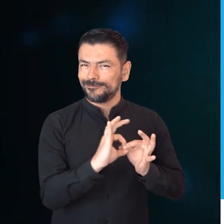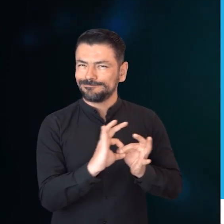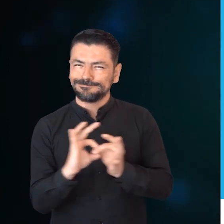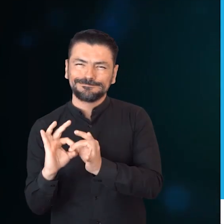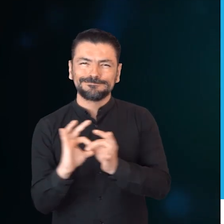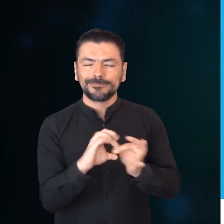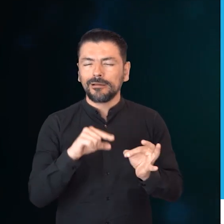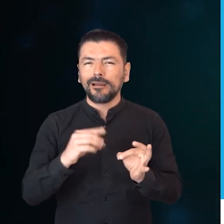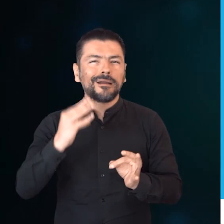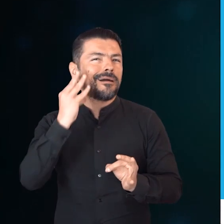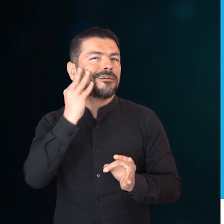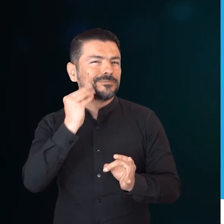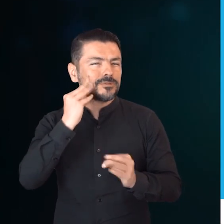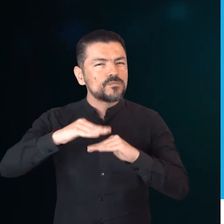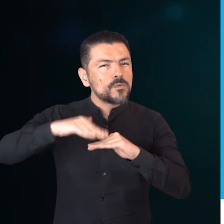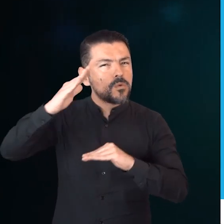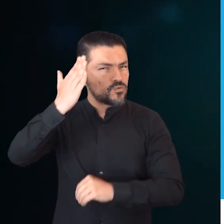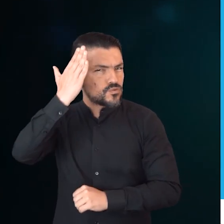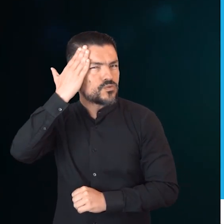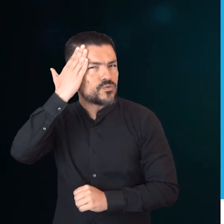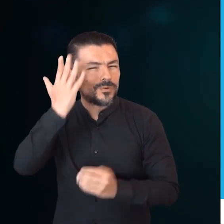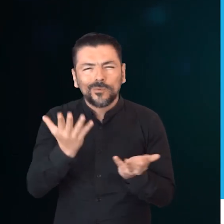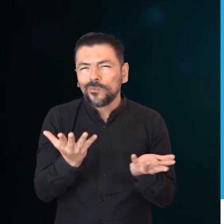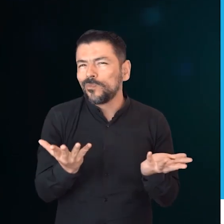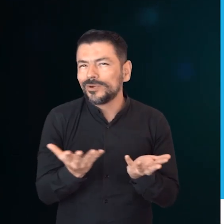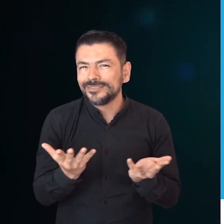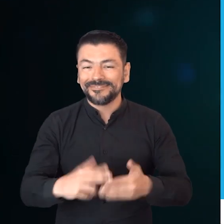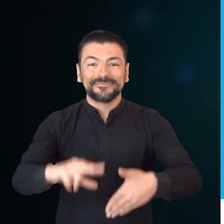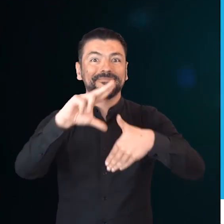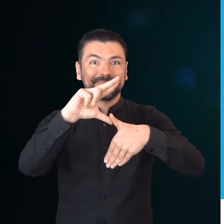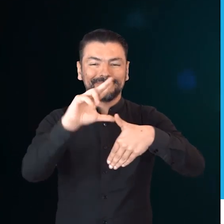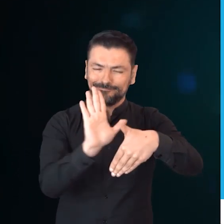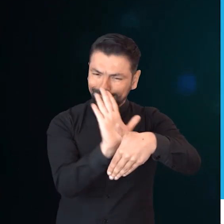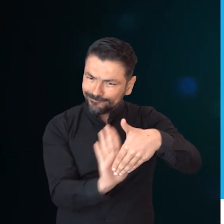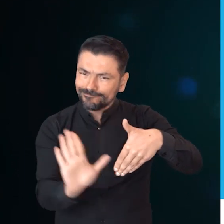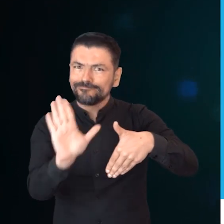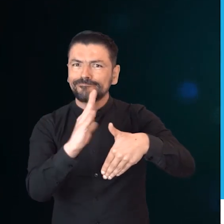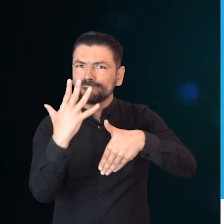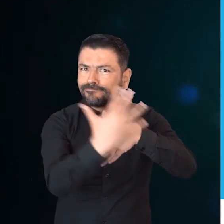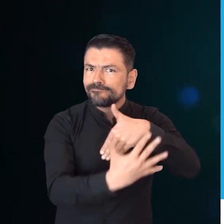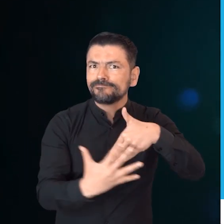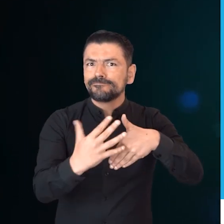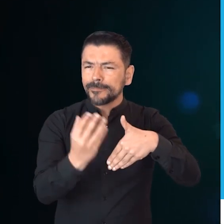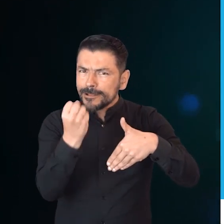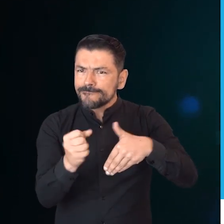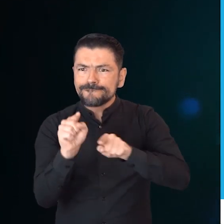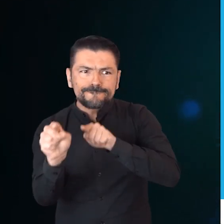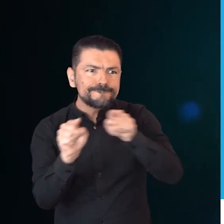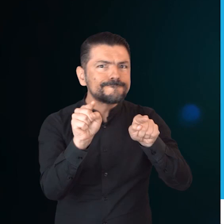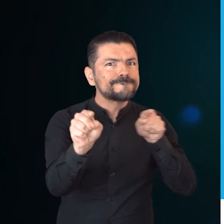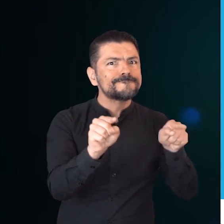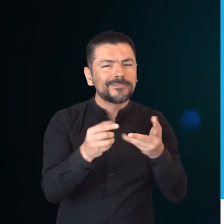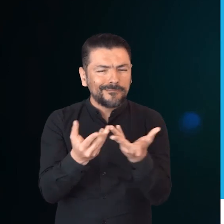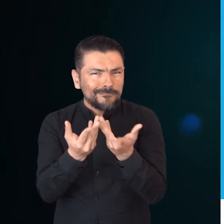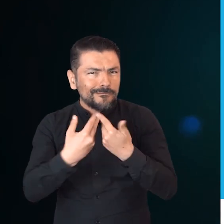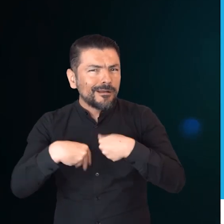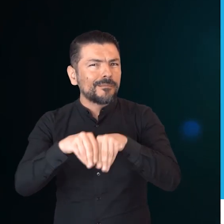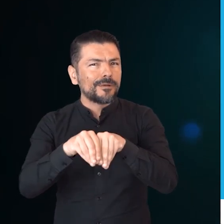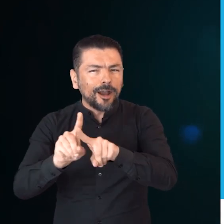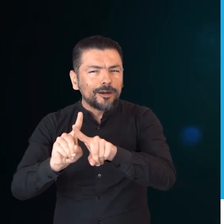juntos y conocer algunas experiencias regionales promisorias en el acceso temprano a la lengua de señas y